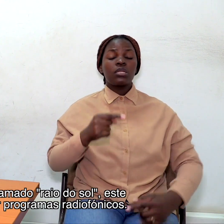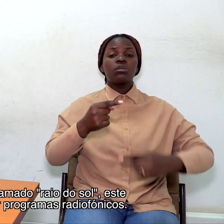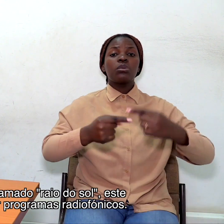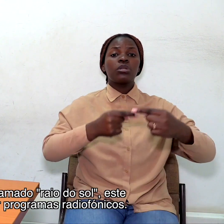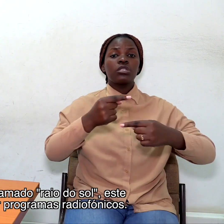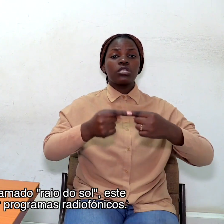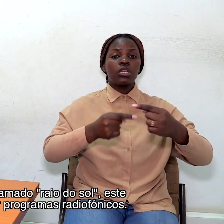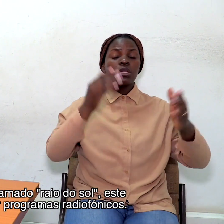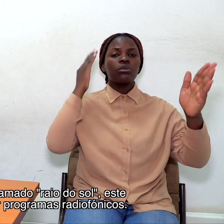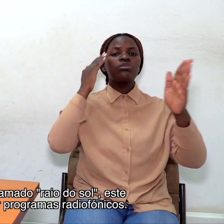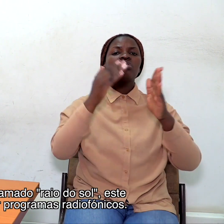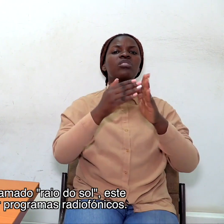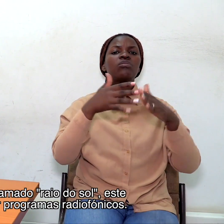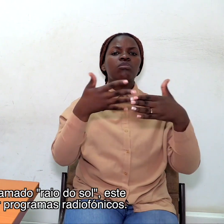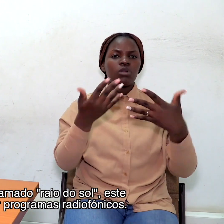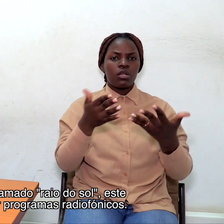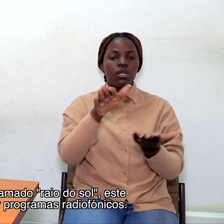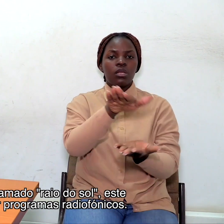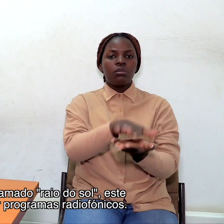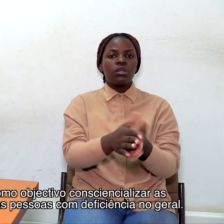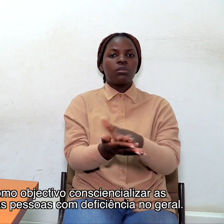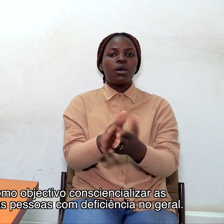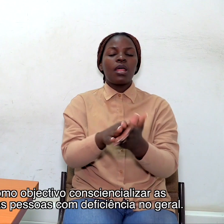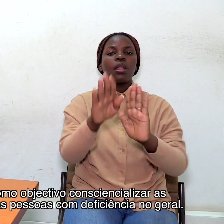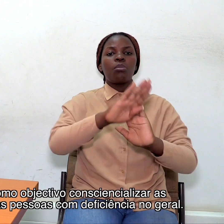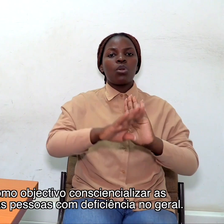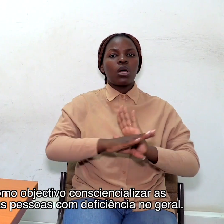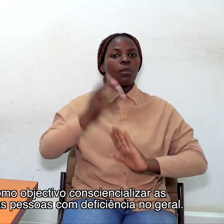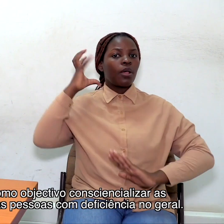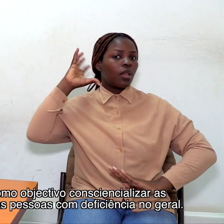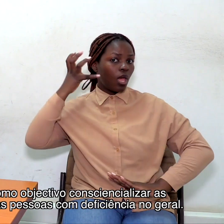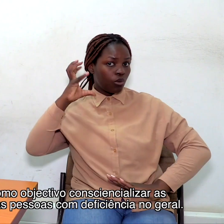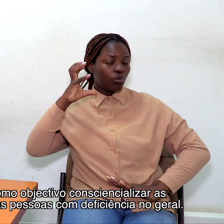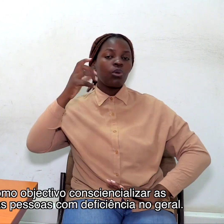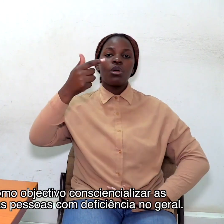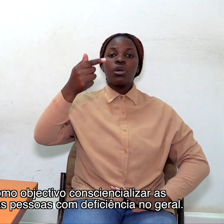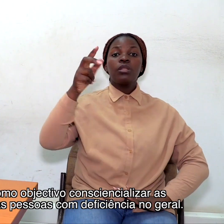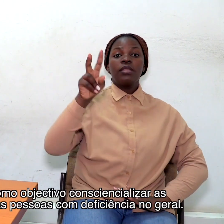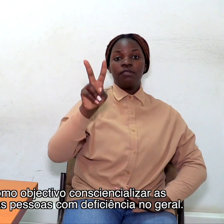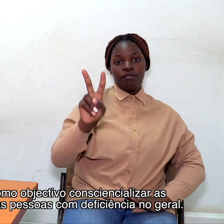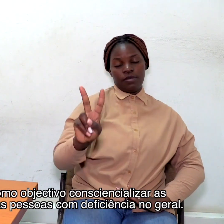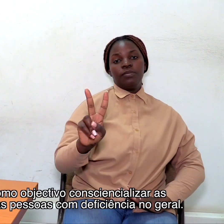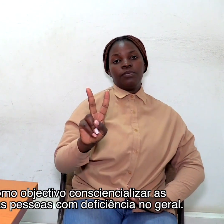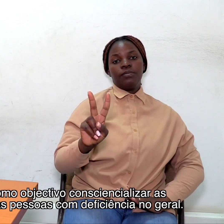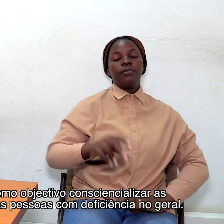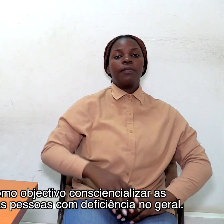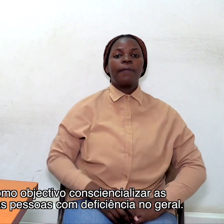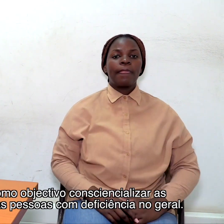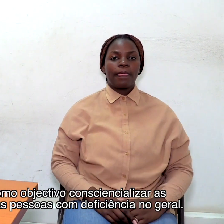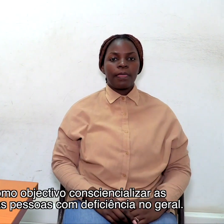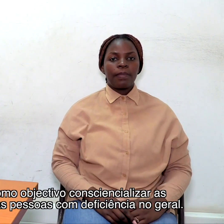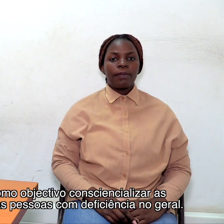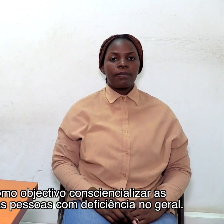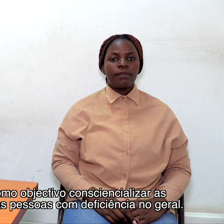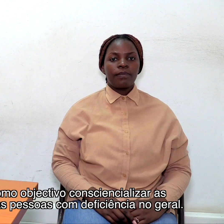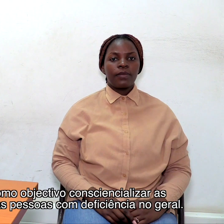visava produzir programas radiofónicos e televisivos para